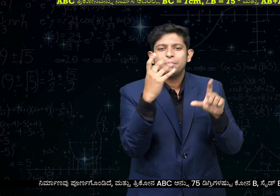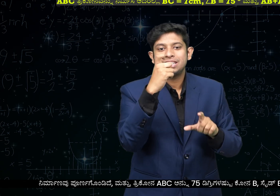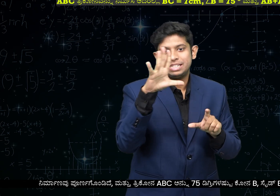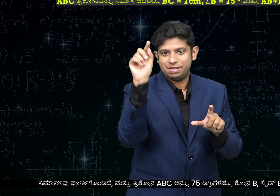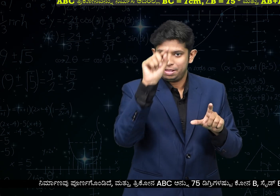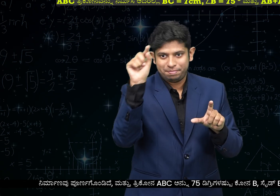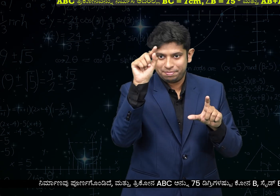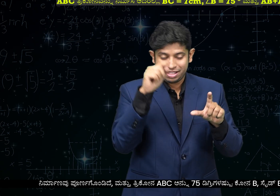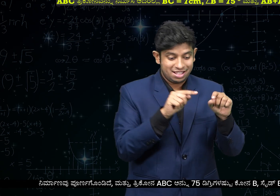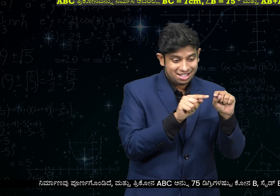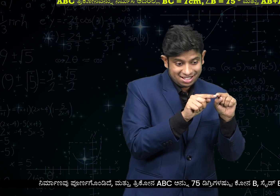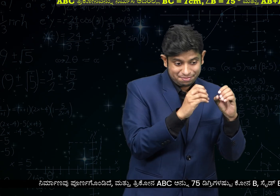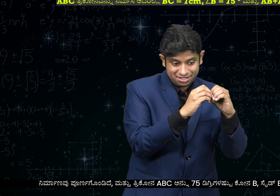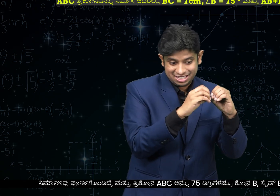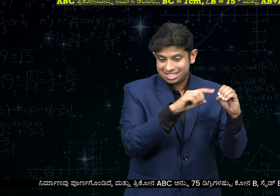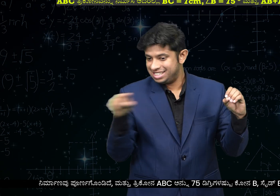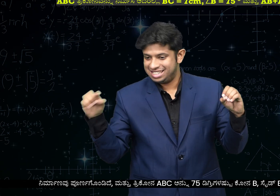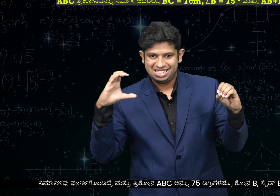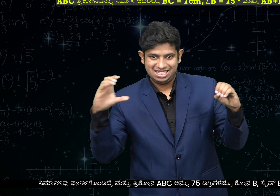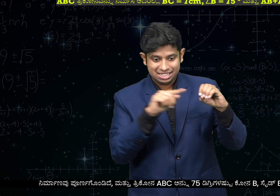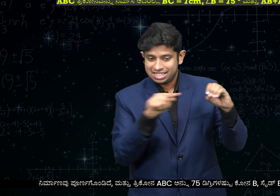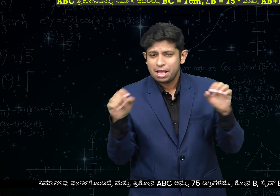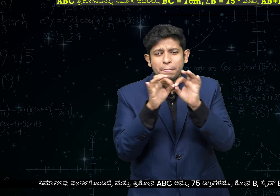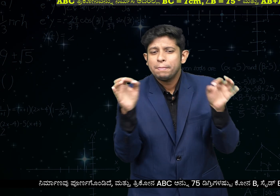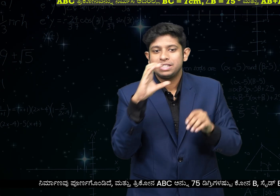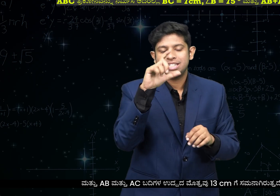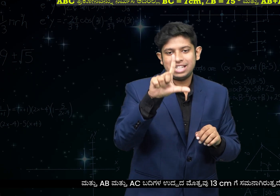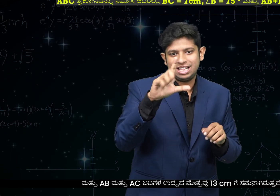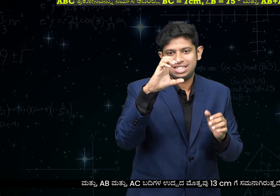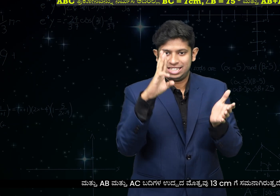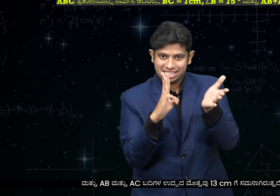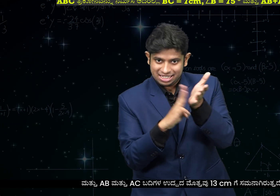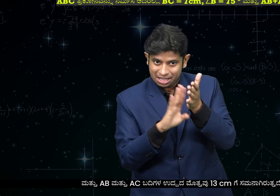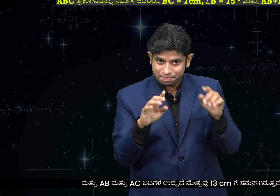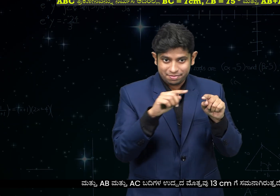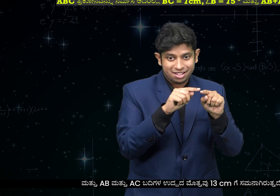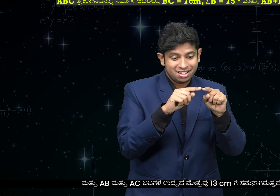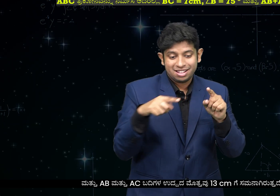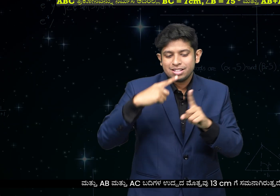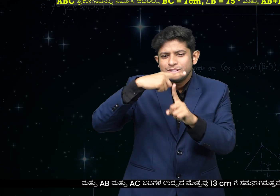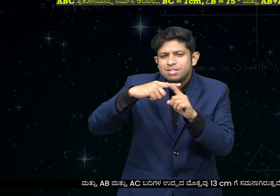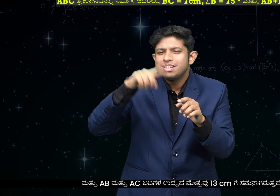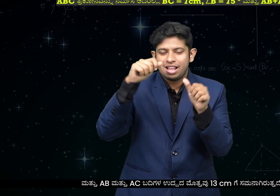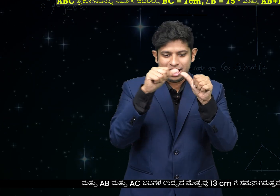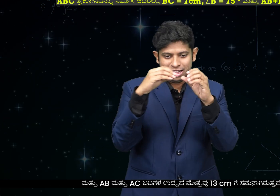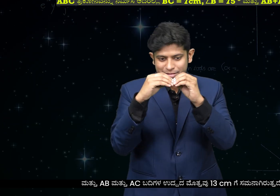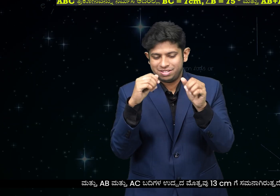ಕೋನ ಬಿ ಸೈಡ್ ಬಿಸಿ ಅಳತೆ 7 ಸೆಂಟಿಮೀಟರ್ ಮತ್ತು ಎಬಿ ಮತ್ತು ಎಸಿ ಬದಿಗಳ ಉದ್ದದ ಮೊತ್ತವು